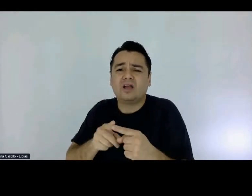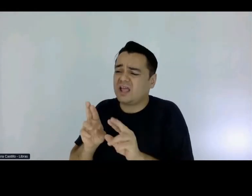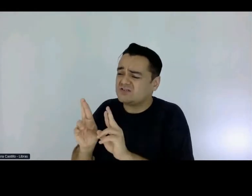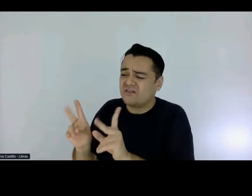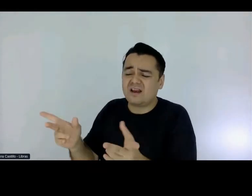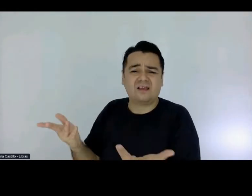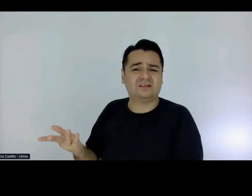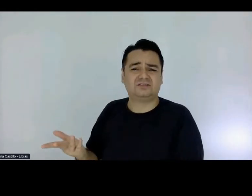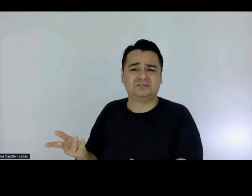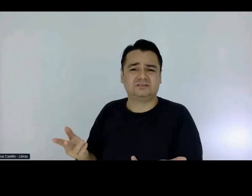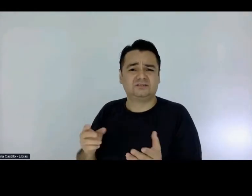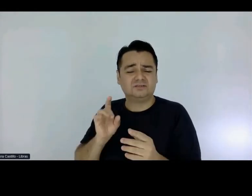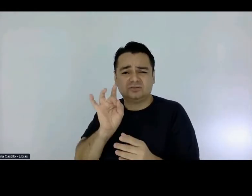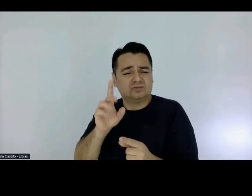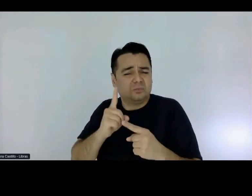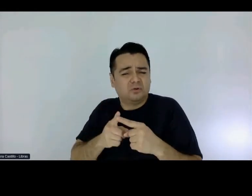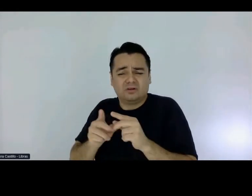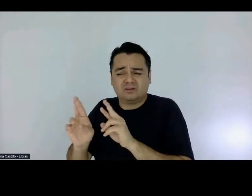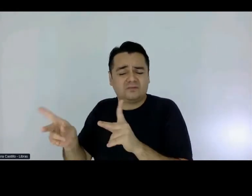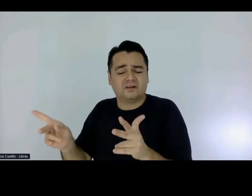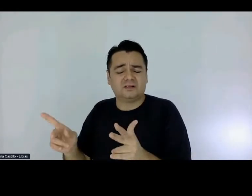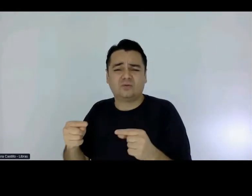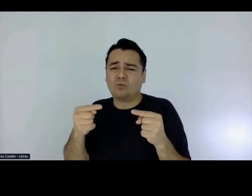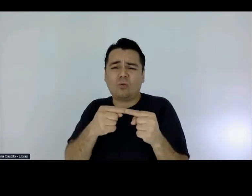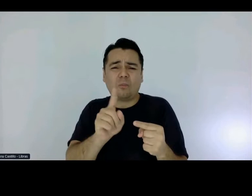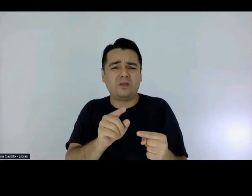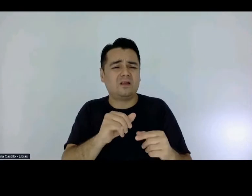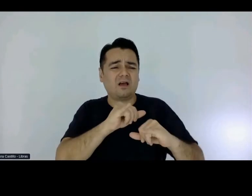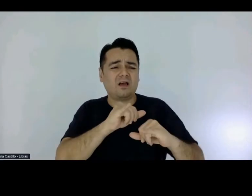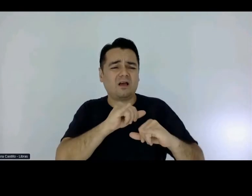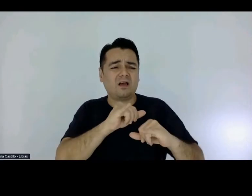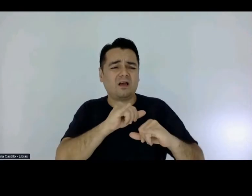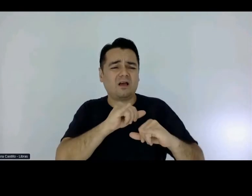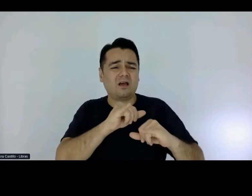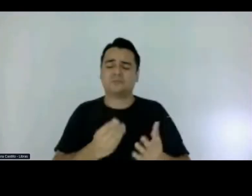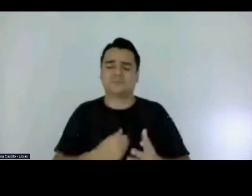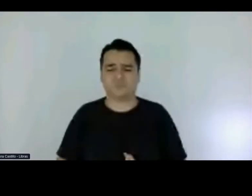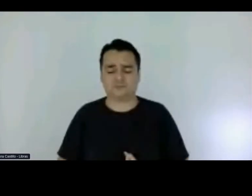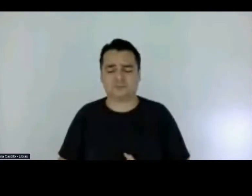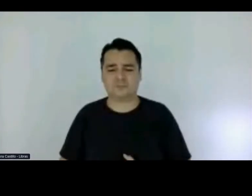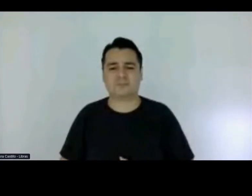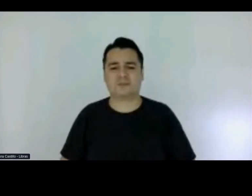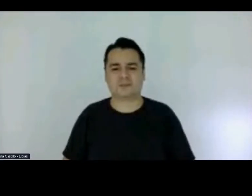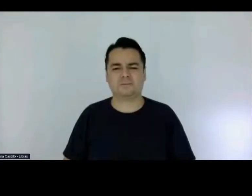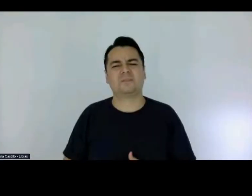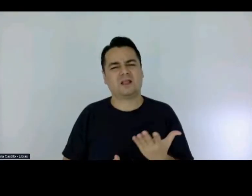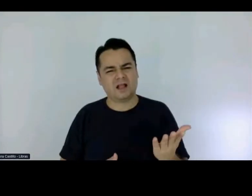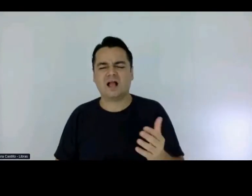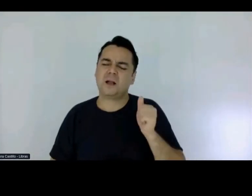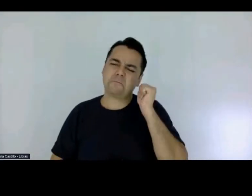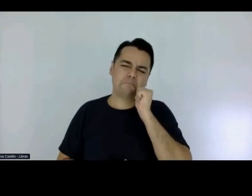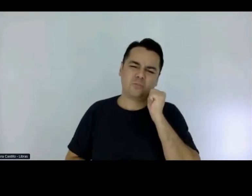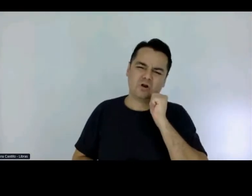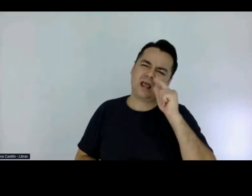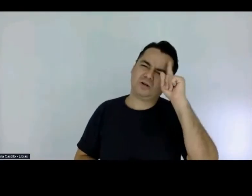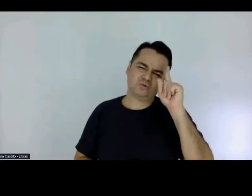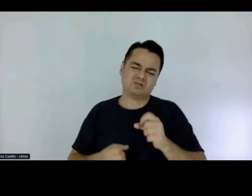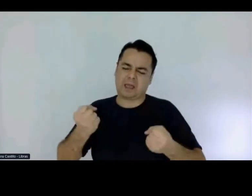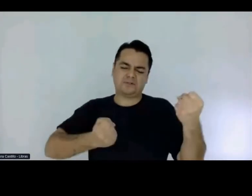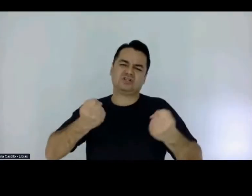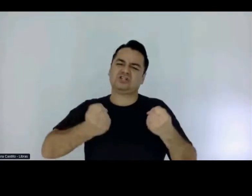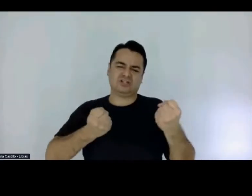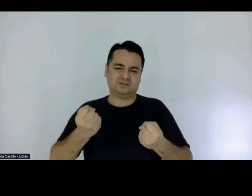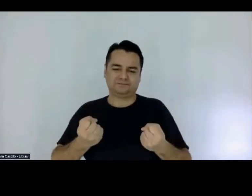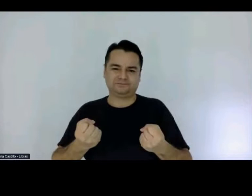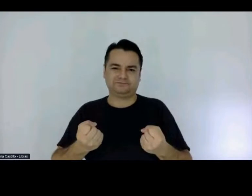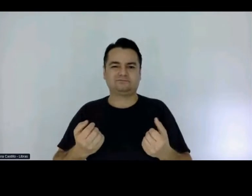feito. E é assim como a gente olhar, é mulher, né? Não sabe dirigir, é esse tipo de coisa,